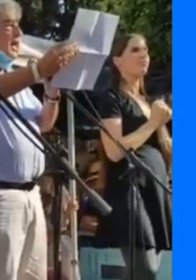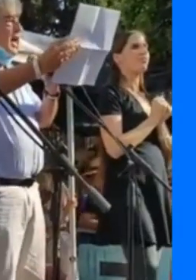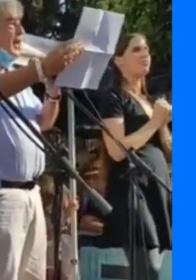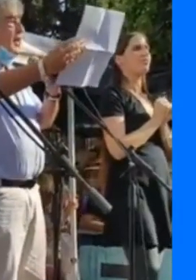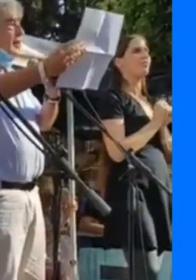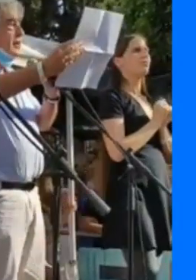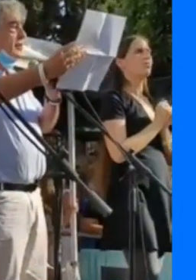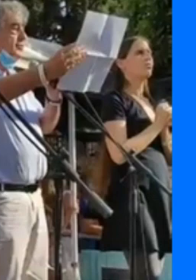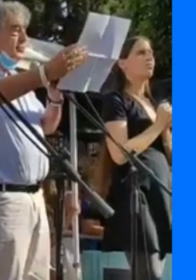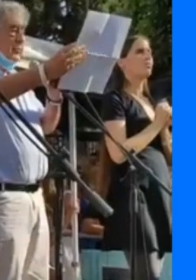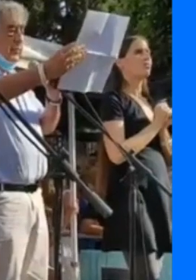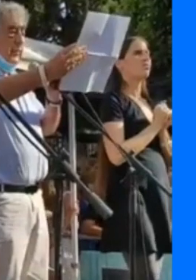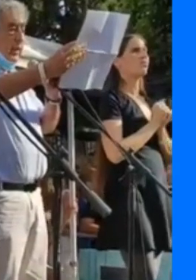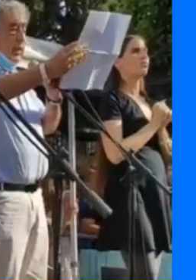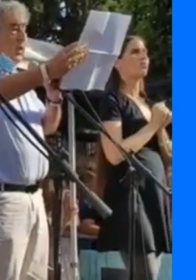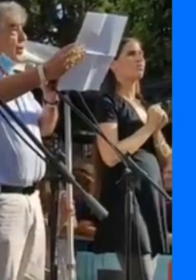הנה